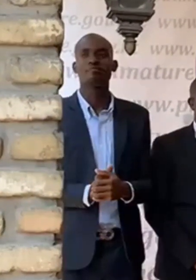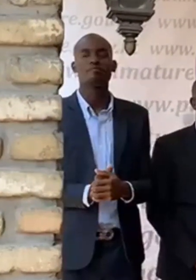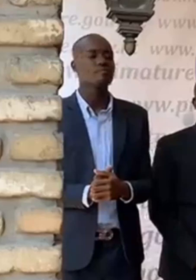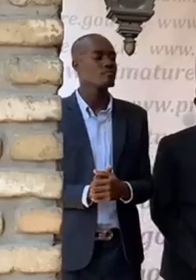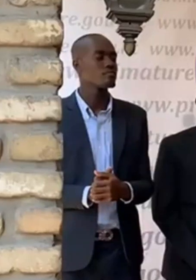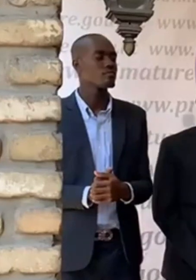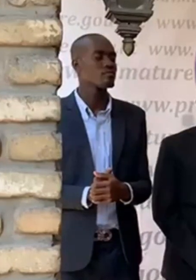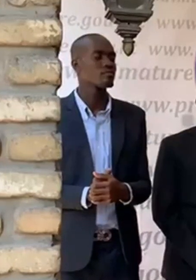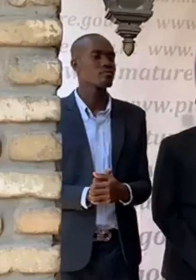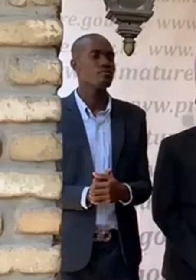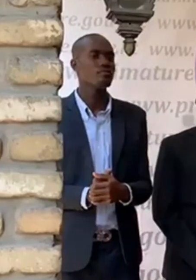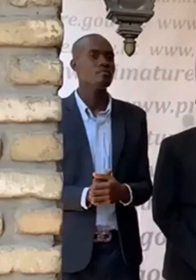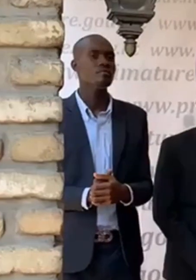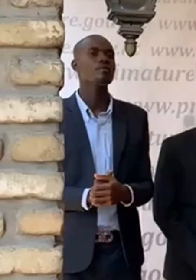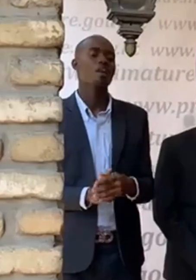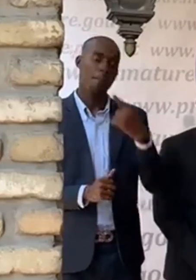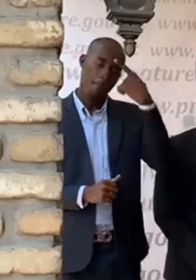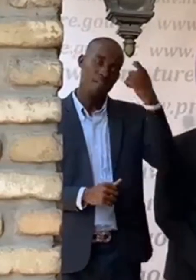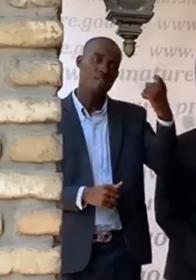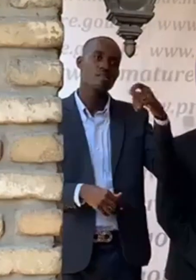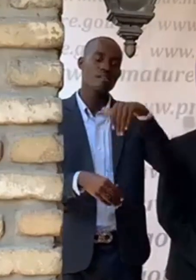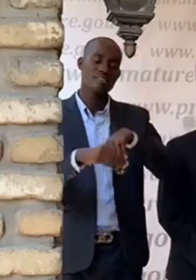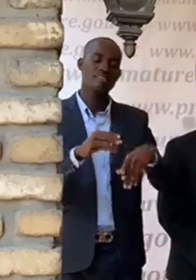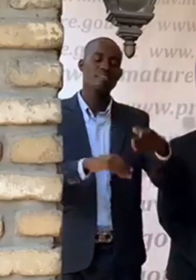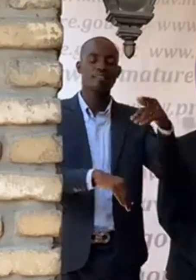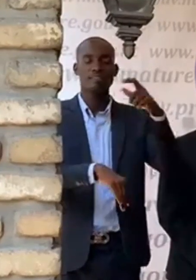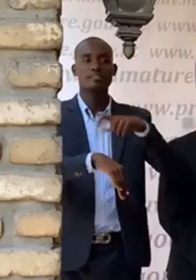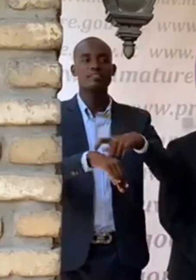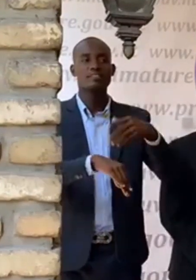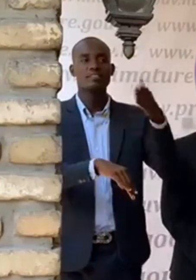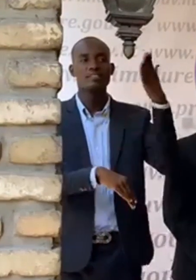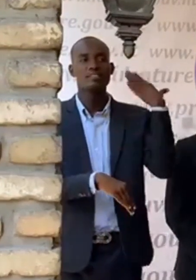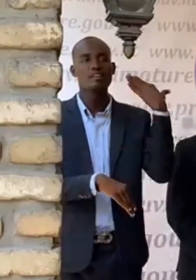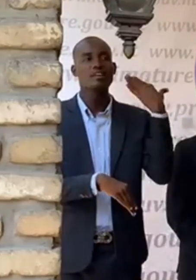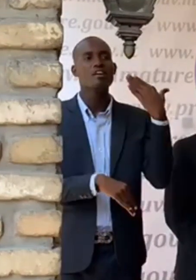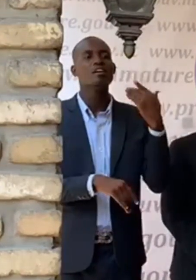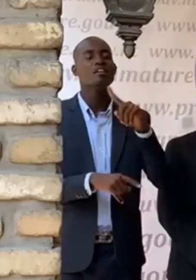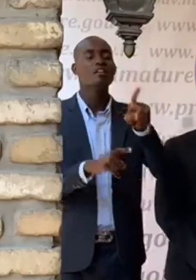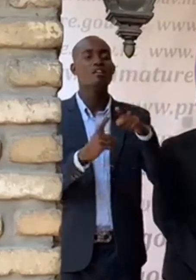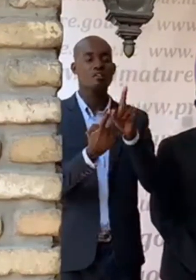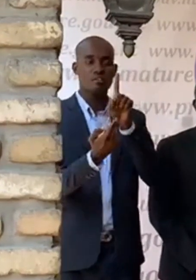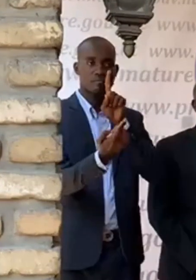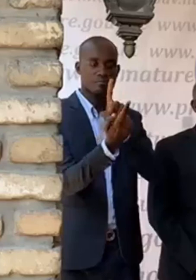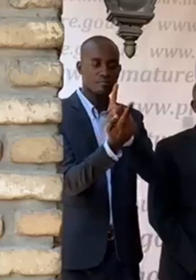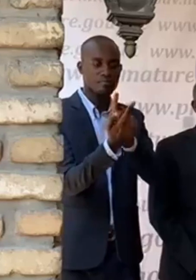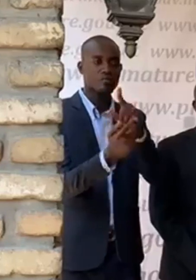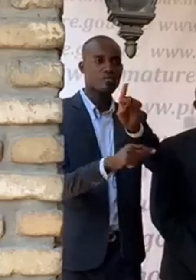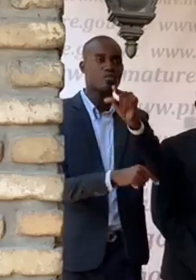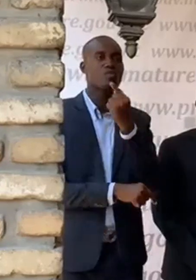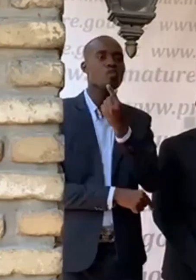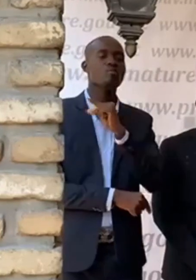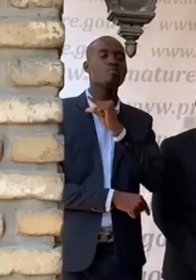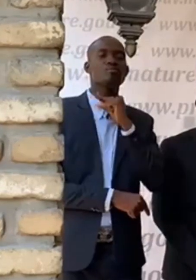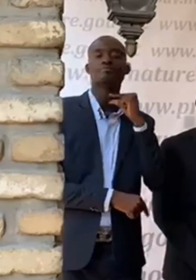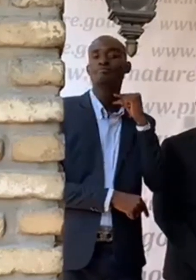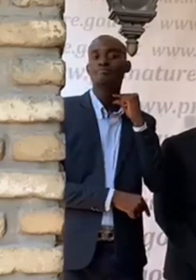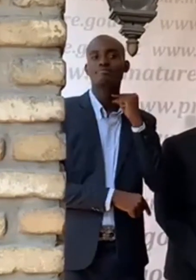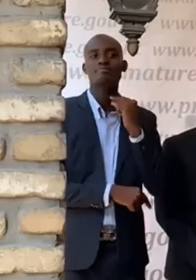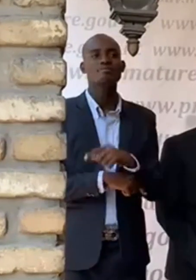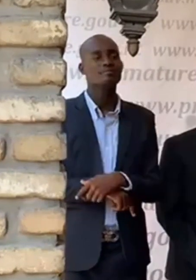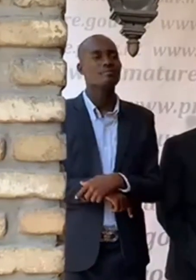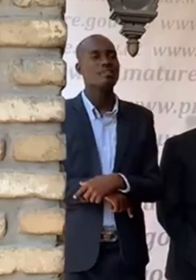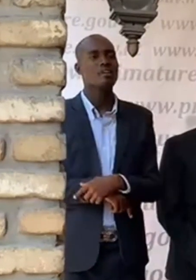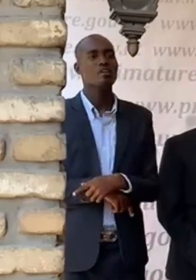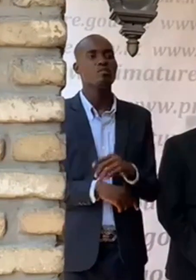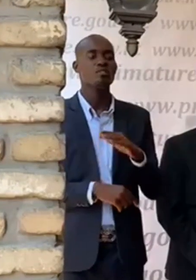la guerre, yon chay sou do et moun kap travay avec li, même jan en pile question à poser, est-ce que premier ministre